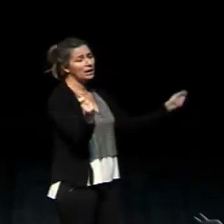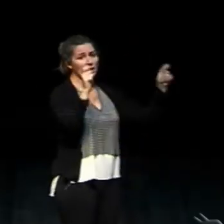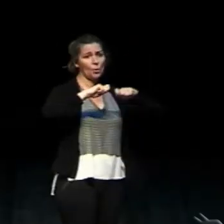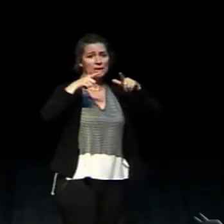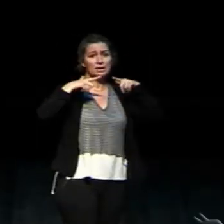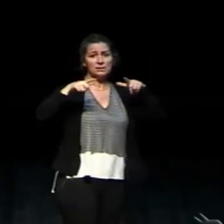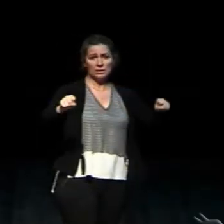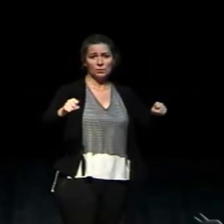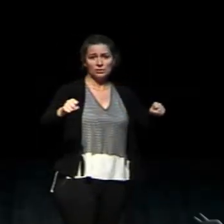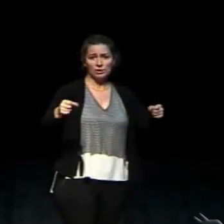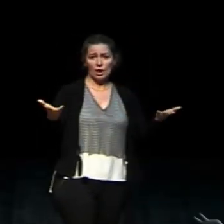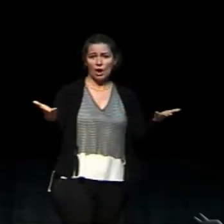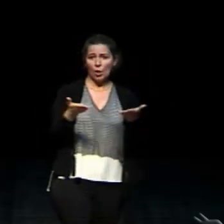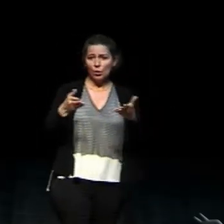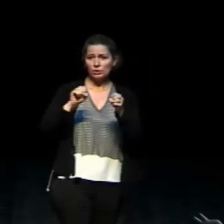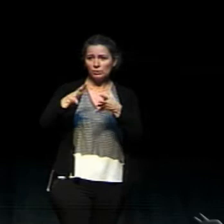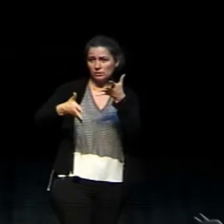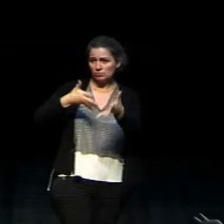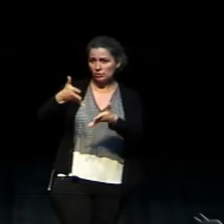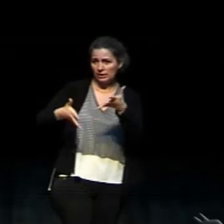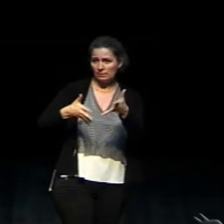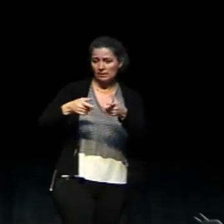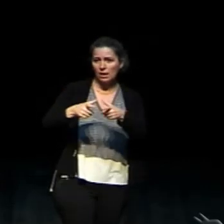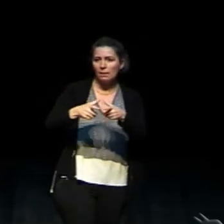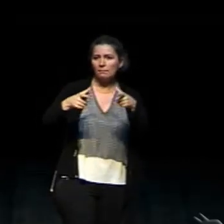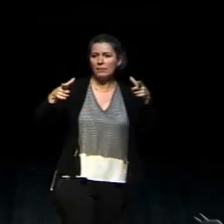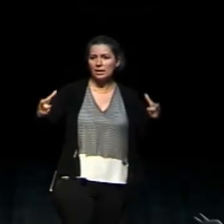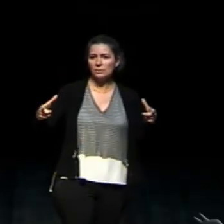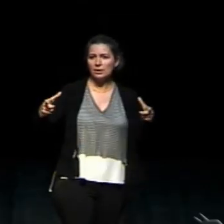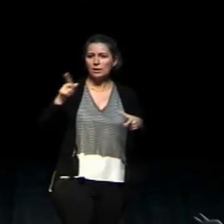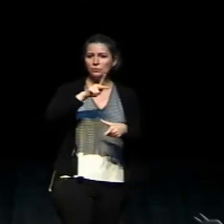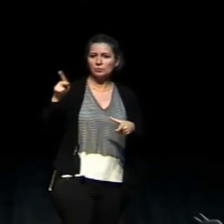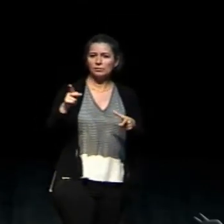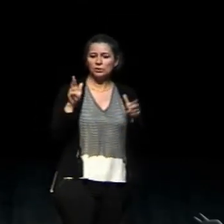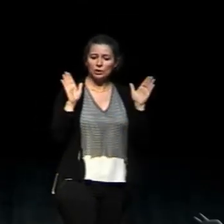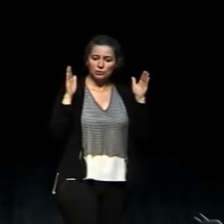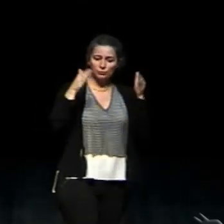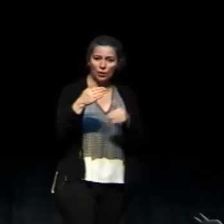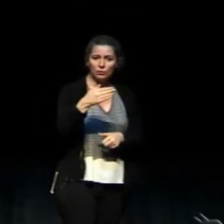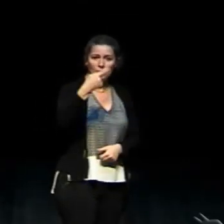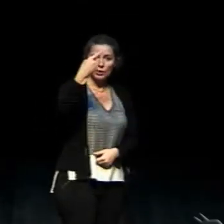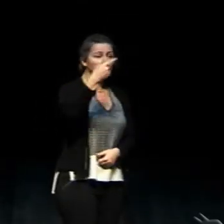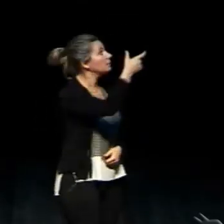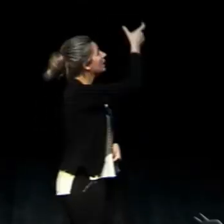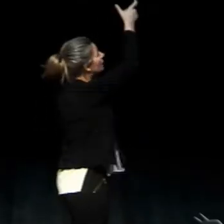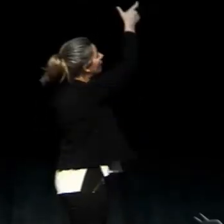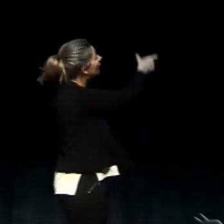Aqui eu apresento algumas competências linguísticas. Atualmente o ensino da língua de sinais, ele tem se